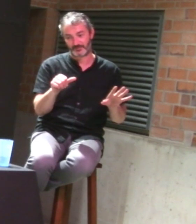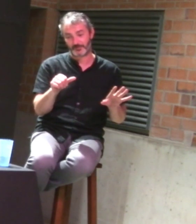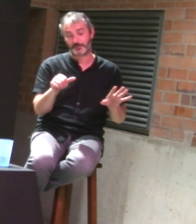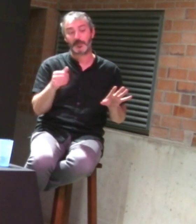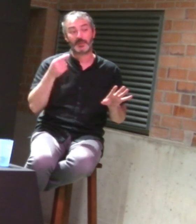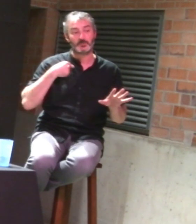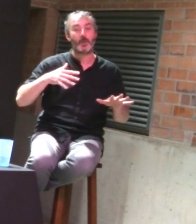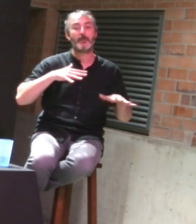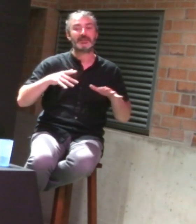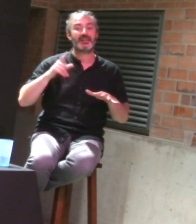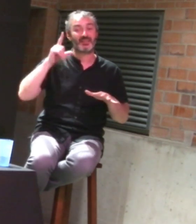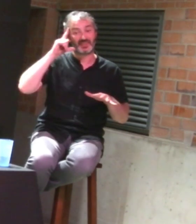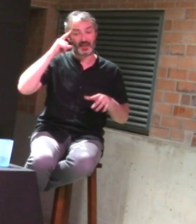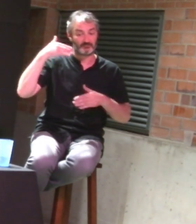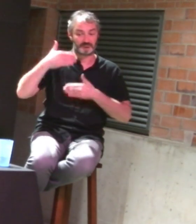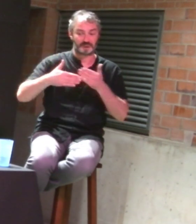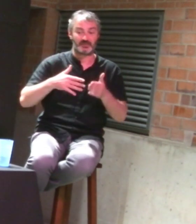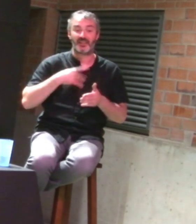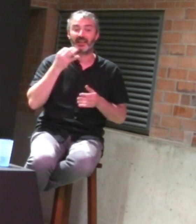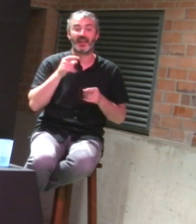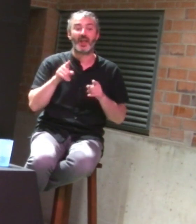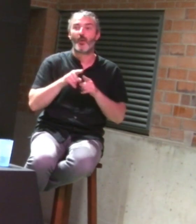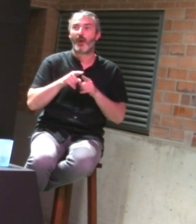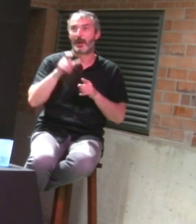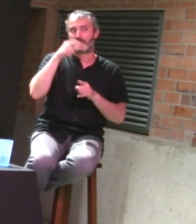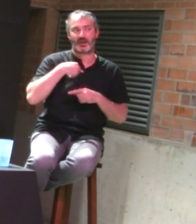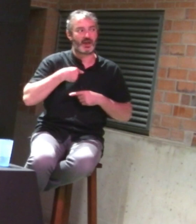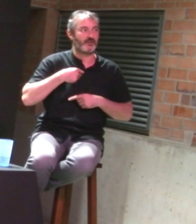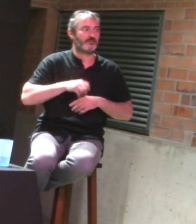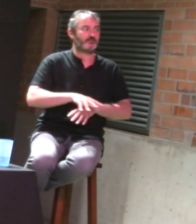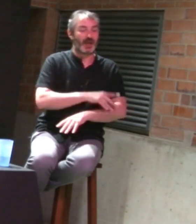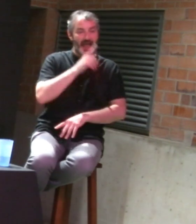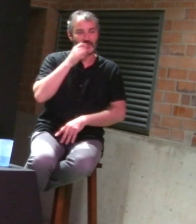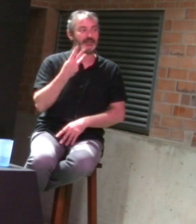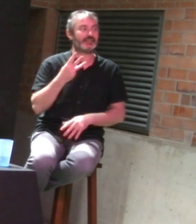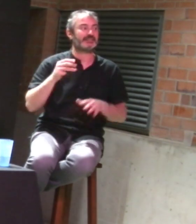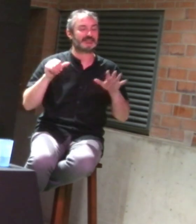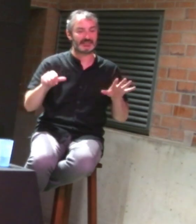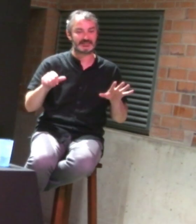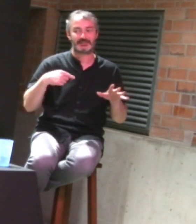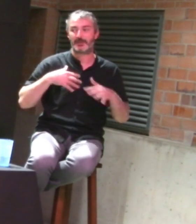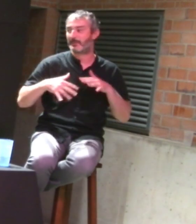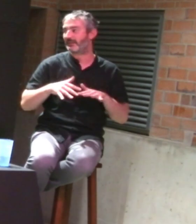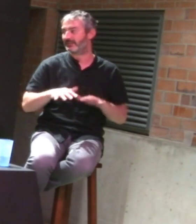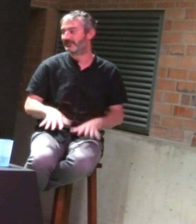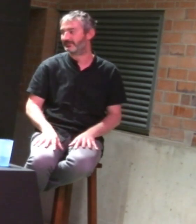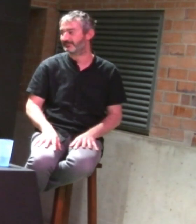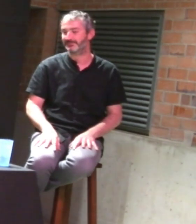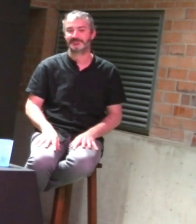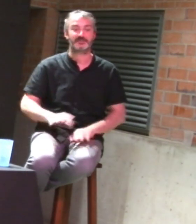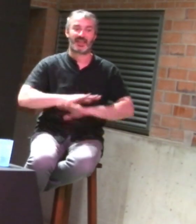en marxa el dia de Nadal, o sigui, els catòlics devien estar super eufòrics, no? L'any 36 posen això en marxa. Ho deixo aquí.